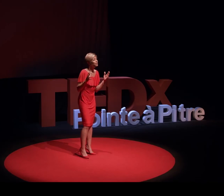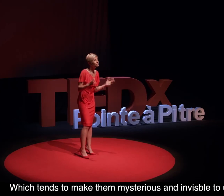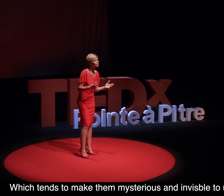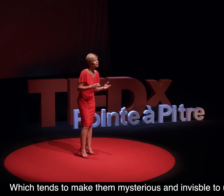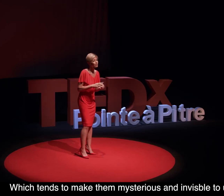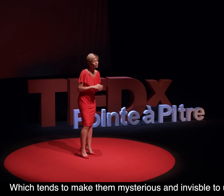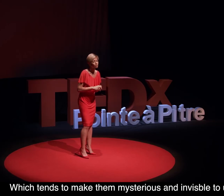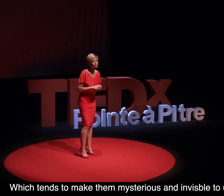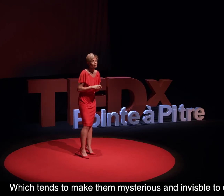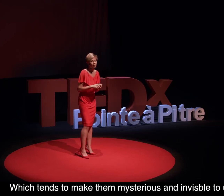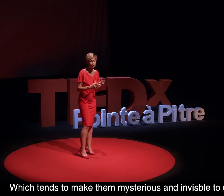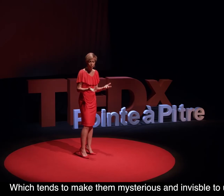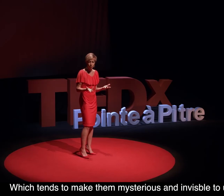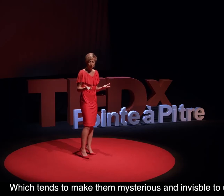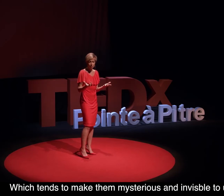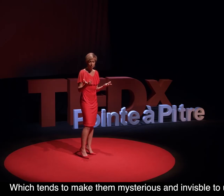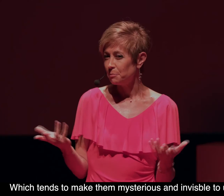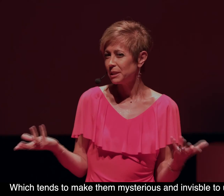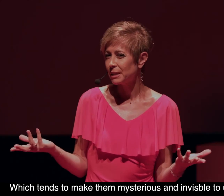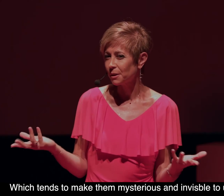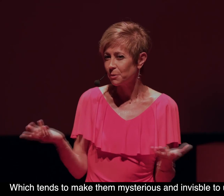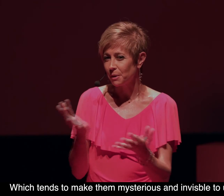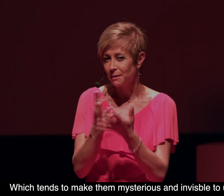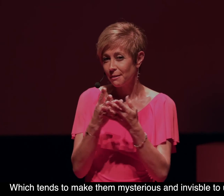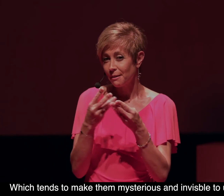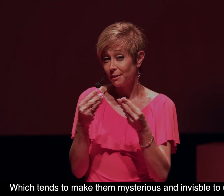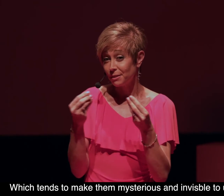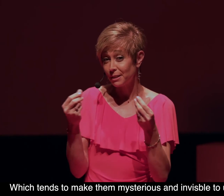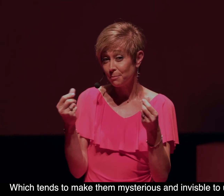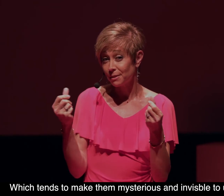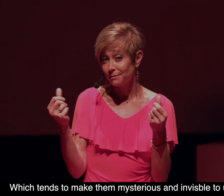qui tend à les rendre, à nos yeux, mystérieux et invisibles.